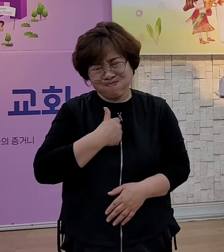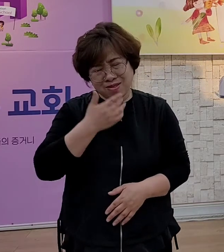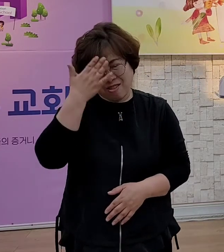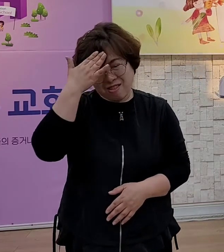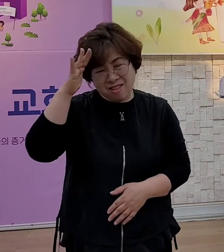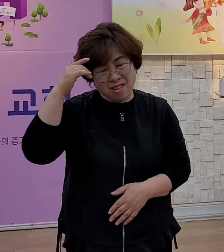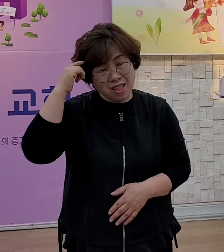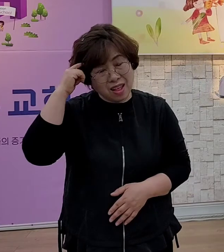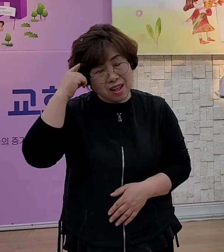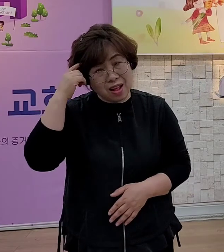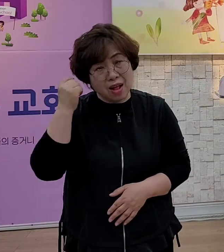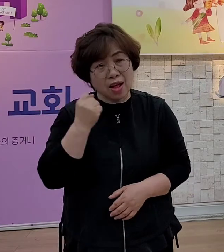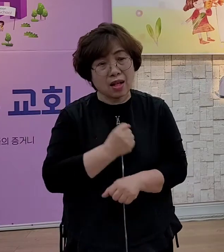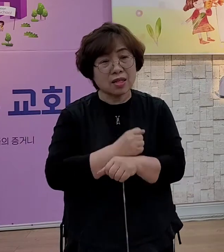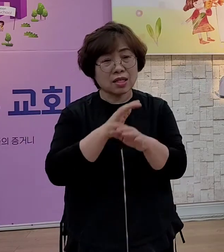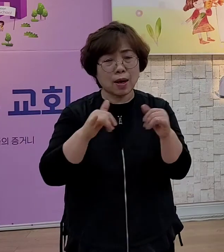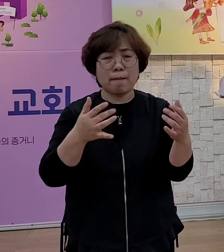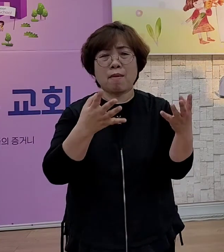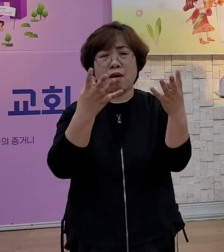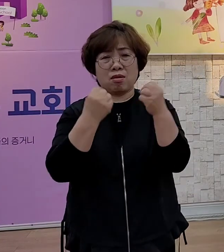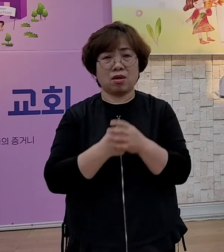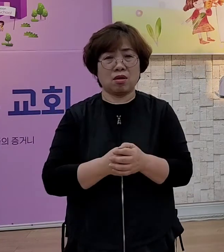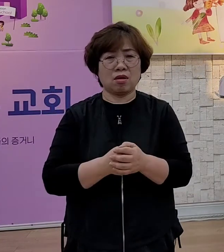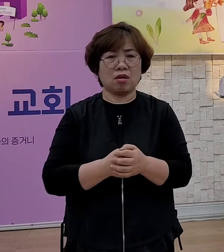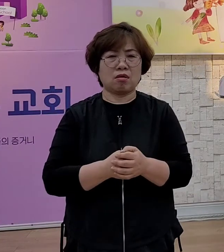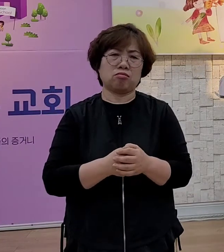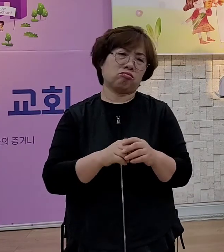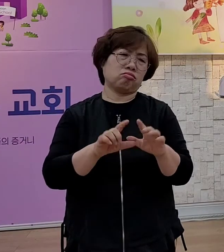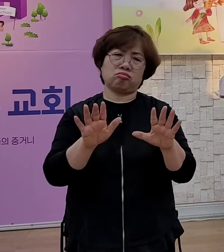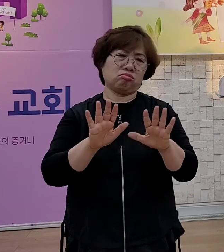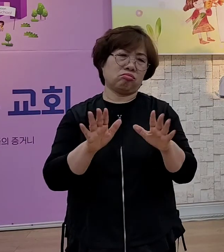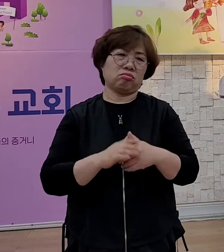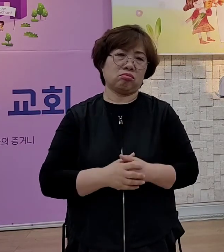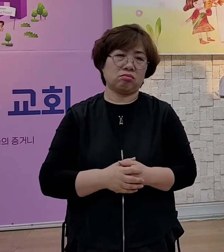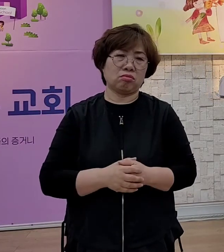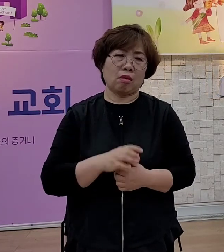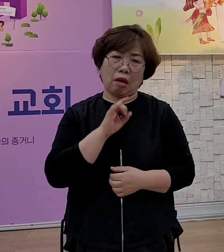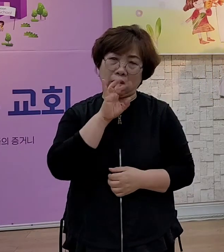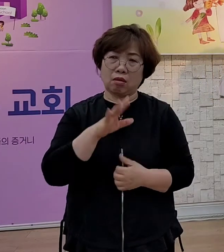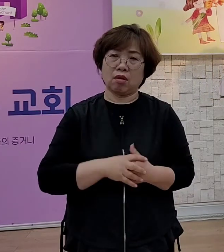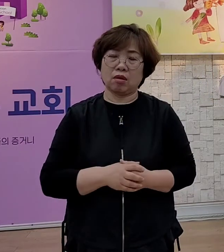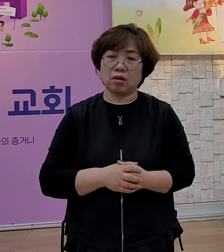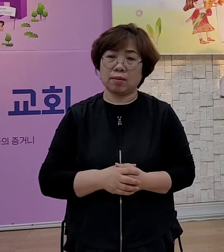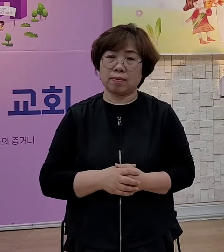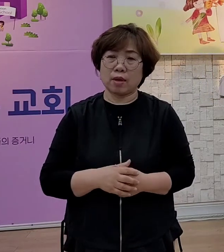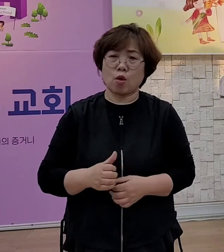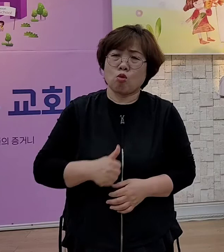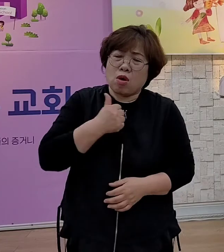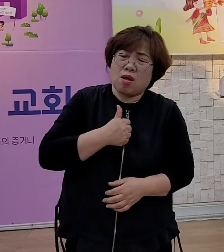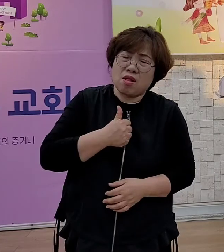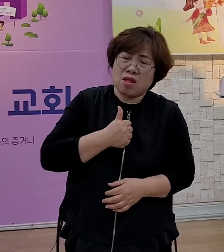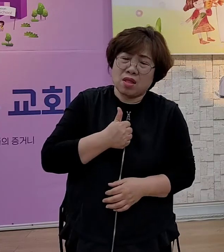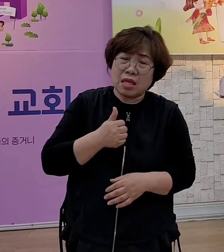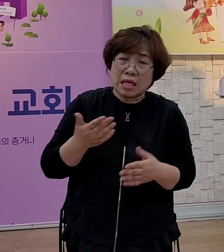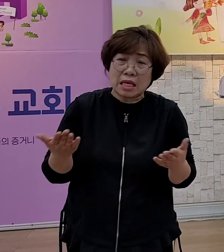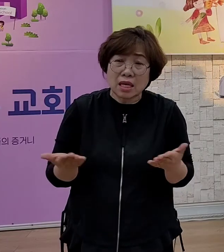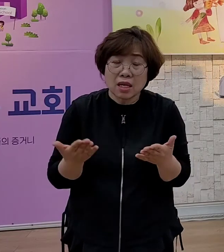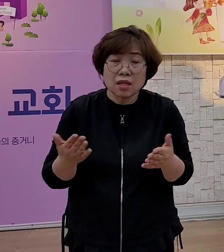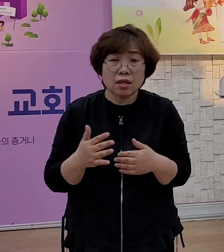생각하고 화를 내는 사람이 천지입니다. 아니라는 거예요. 우리가 어떤 이유에서든지 화를 내고 성을 내는